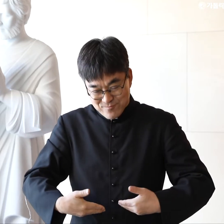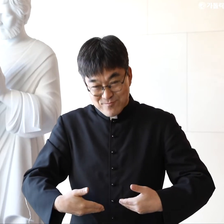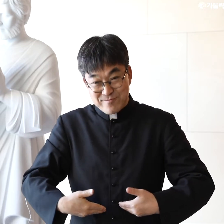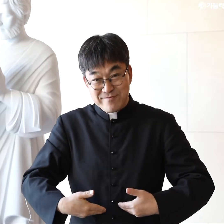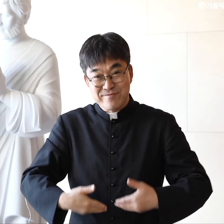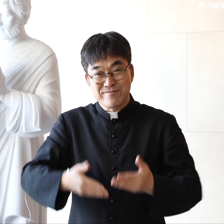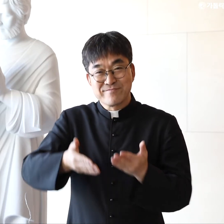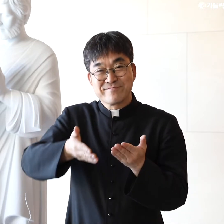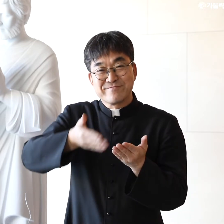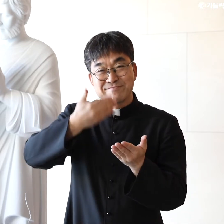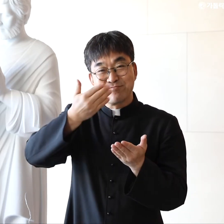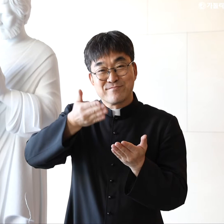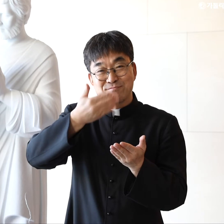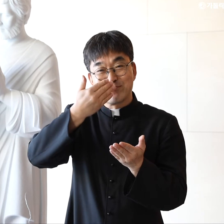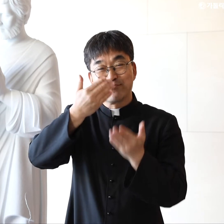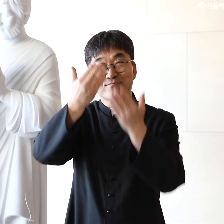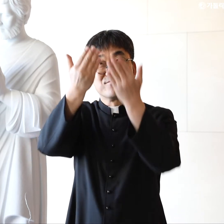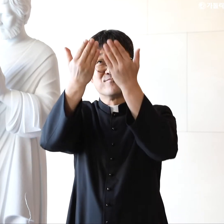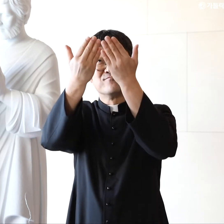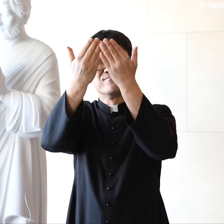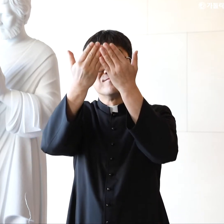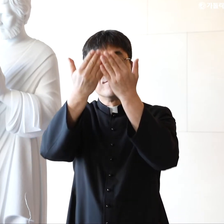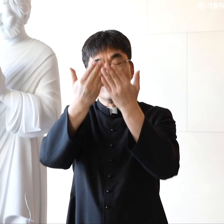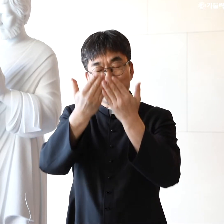일용할 양식을 주시고